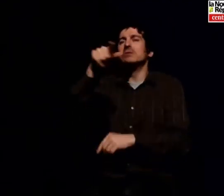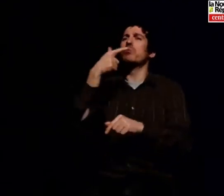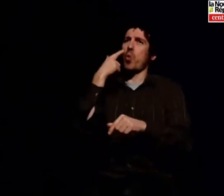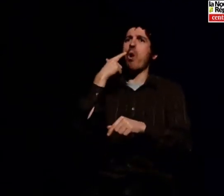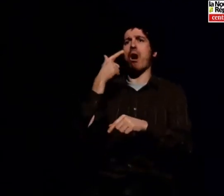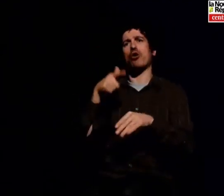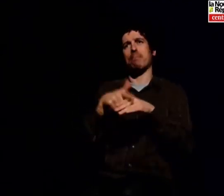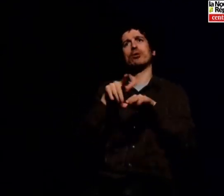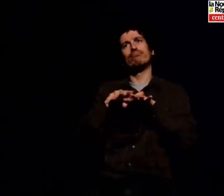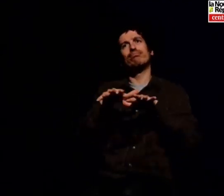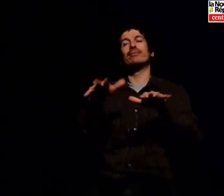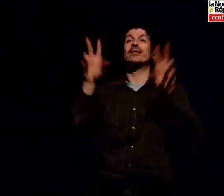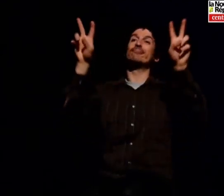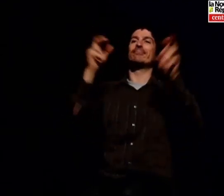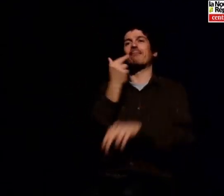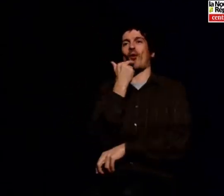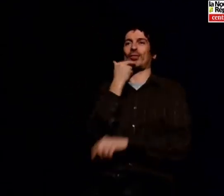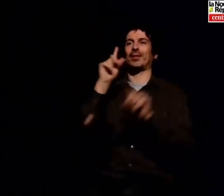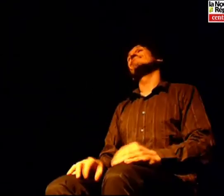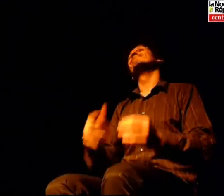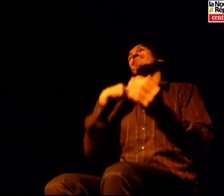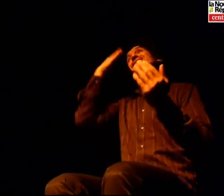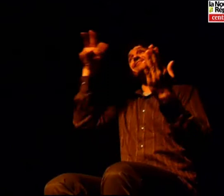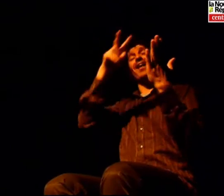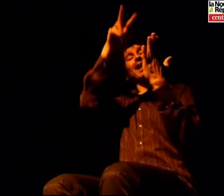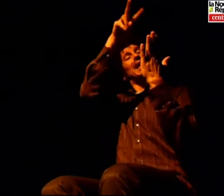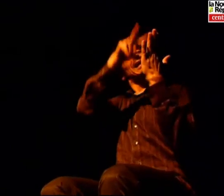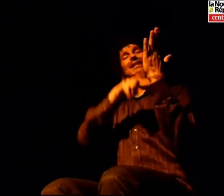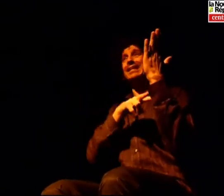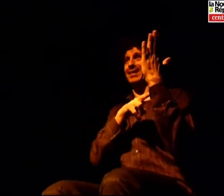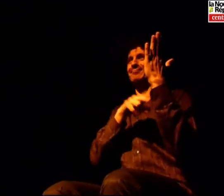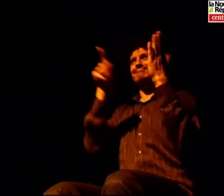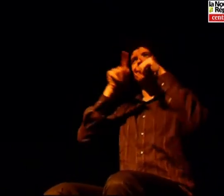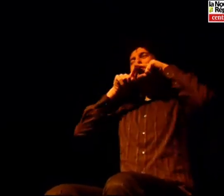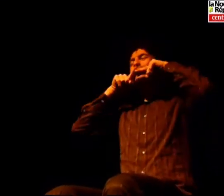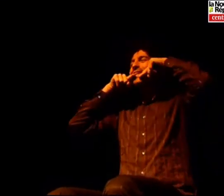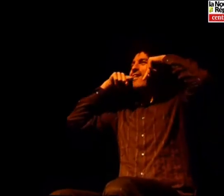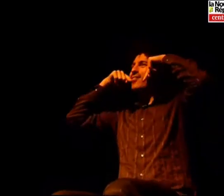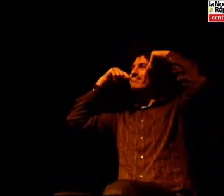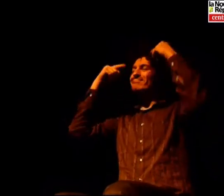d'essayer de leur faire passer tous ces implicites, tous ces doubles sens.